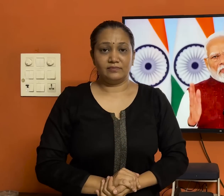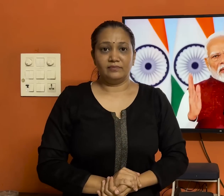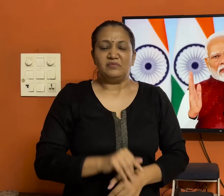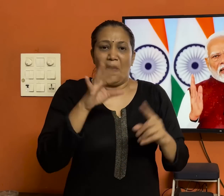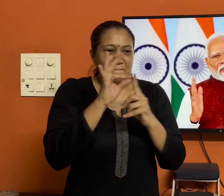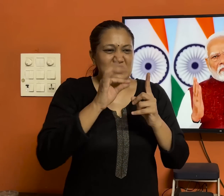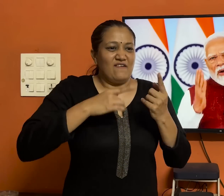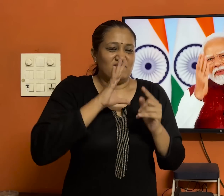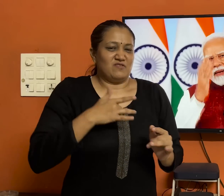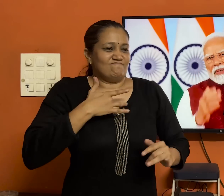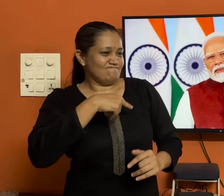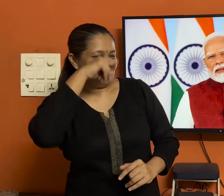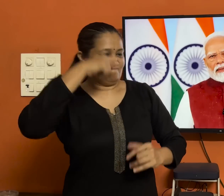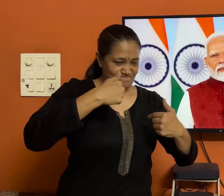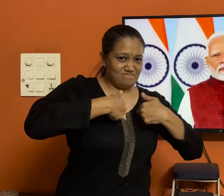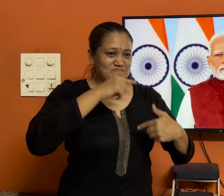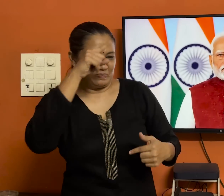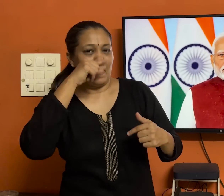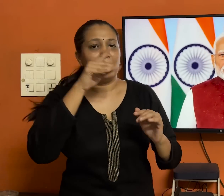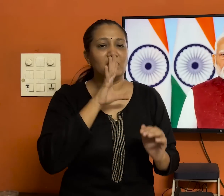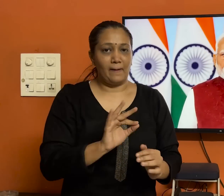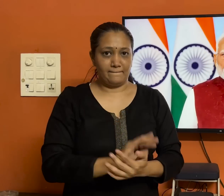पर पाकिस्तान को बहुत घमंड था।